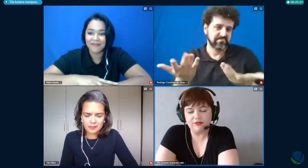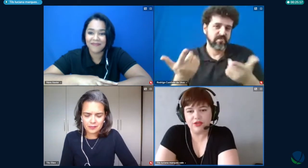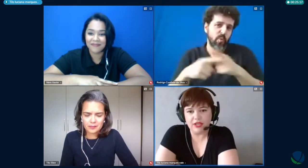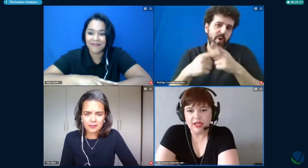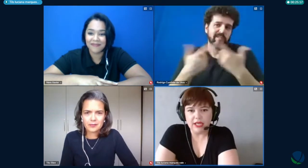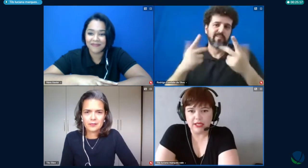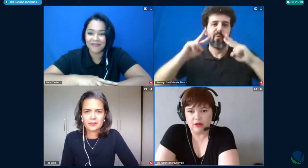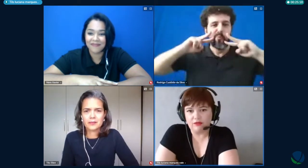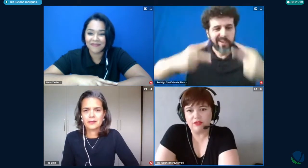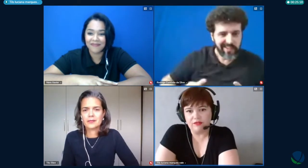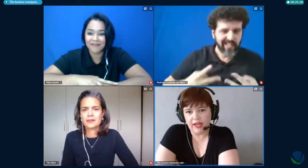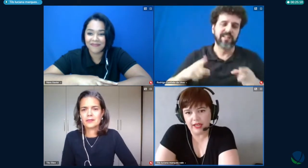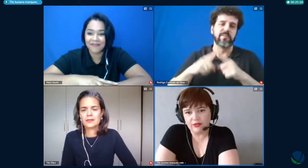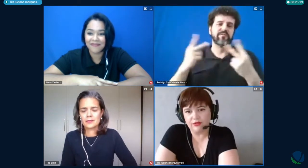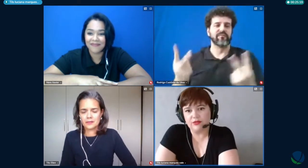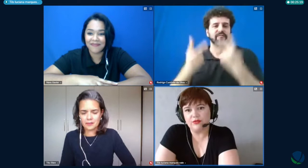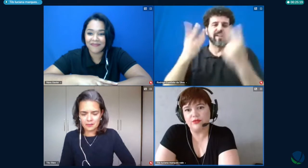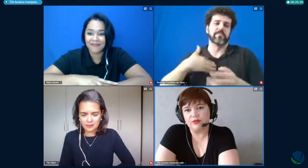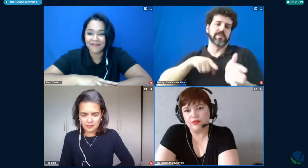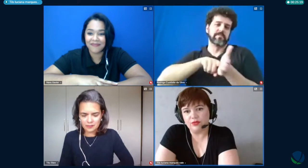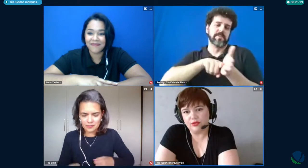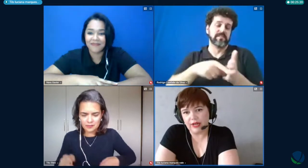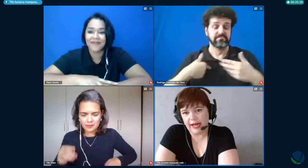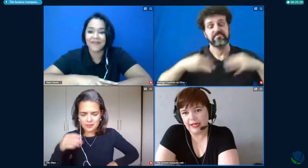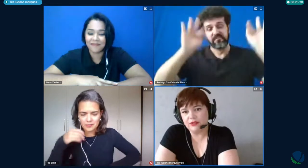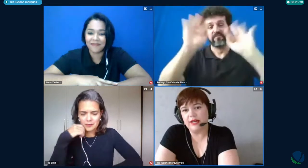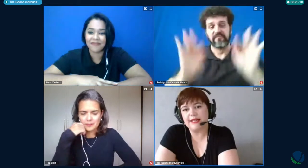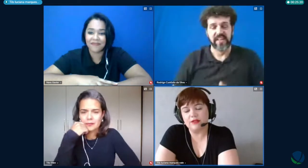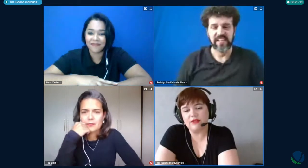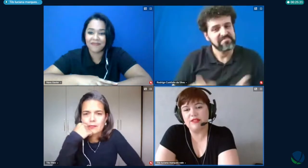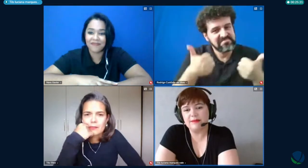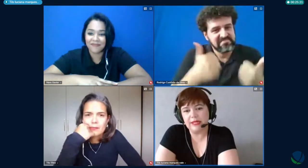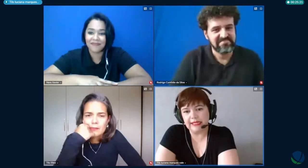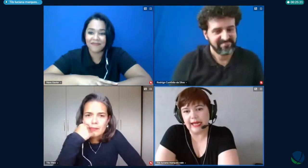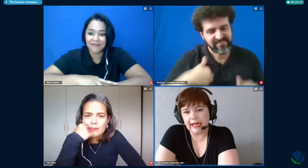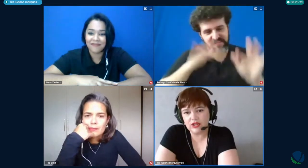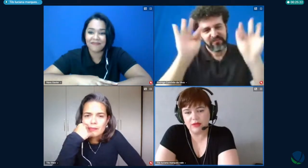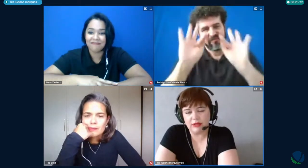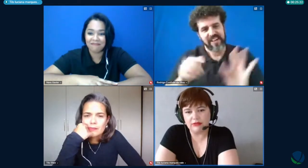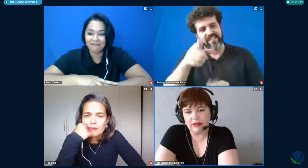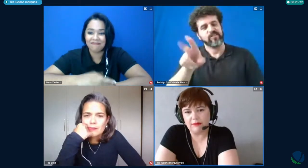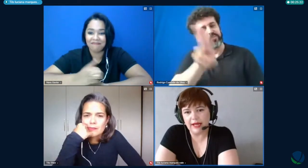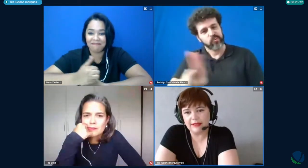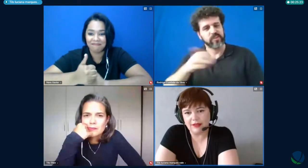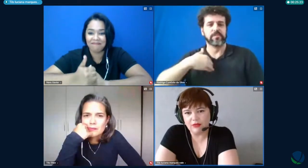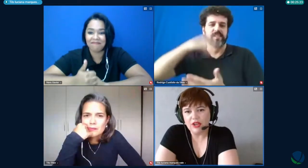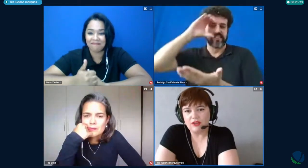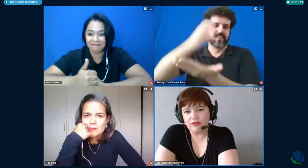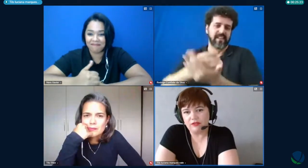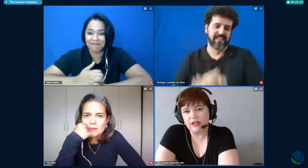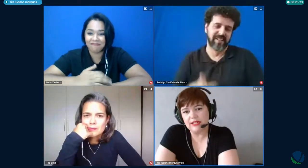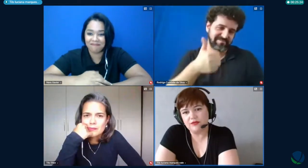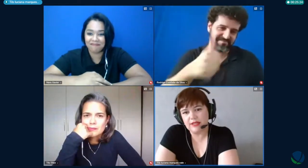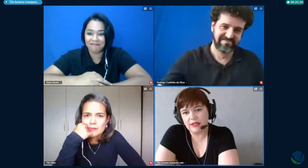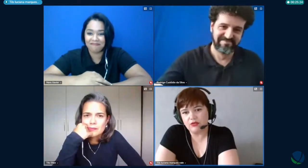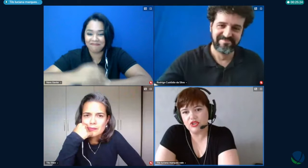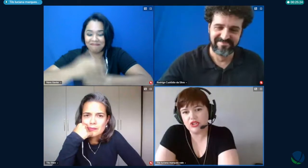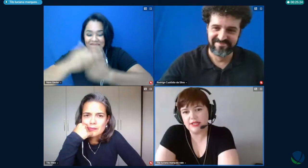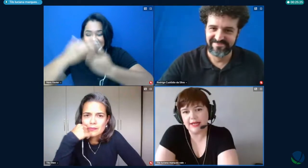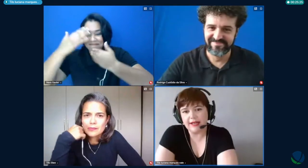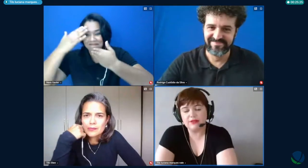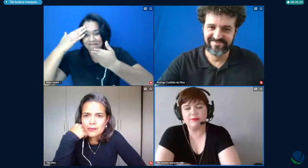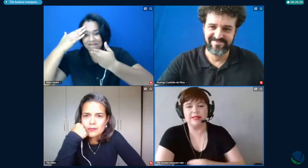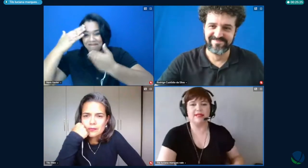trabalho que foi feito no doutorado, a questão da visibilidade também do trabalho, então fico feliz de você